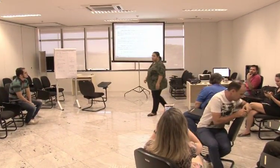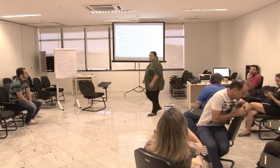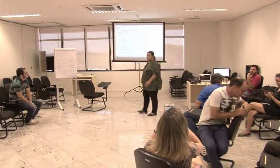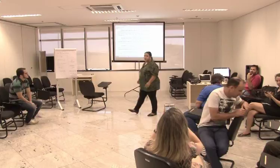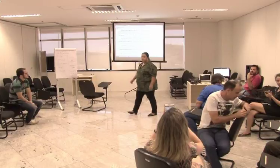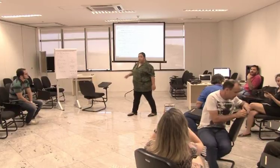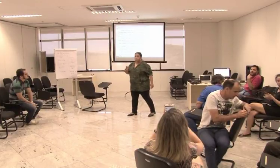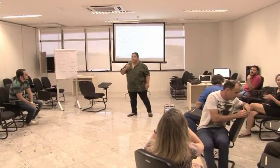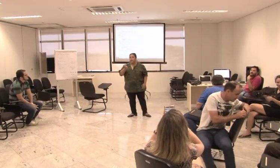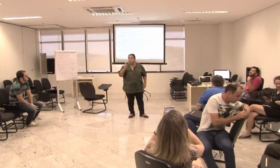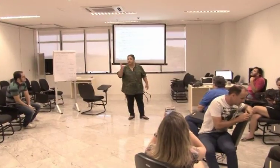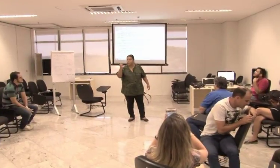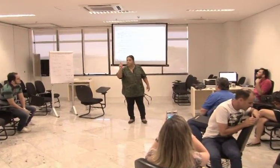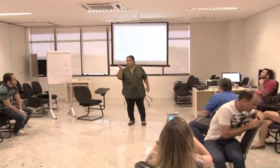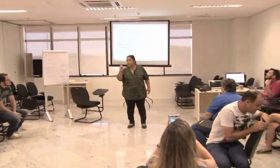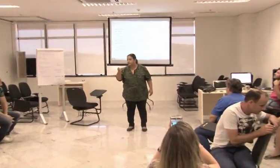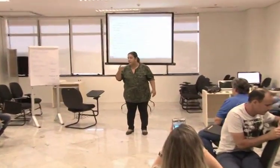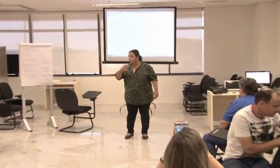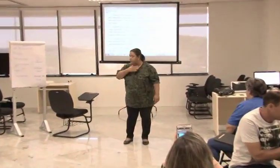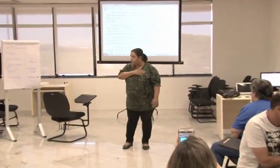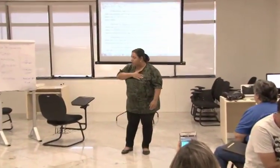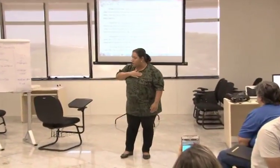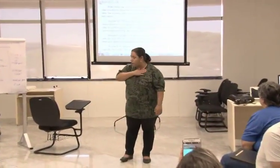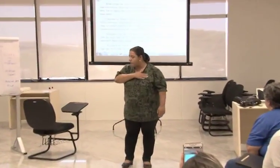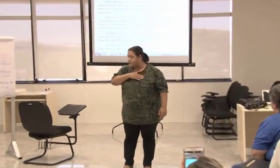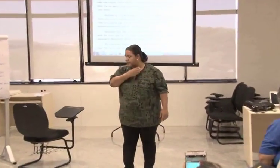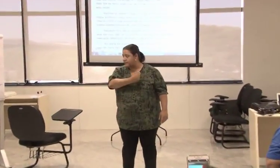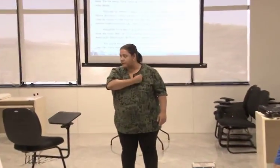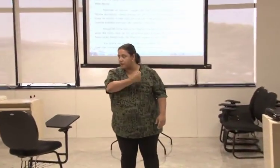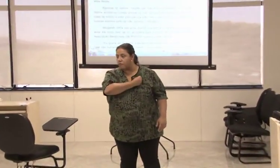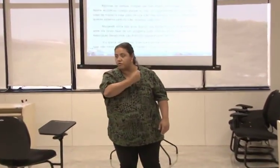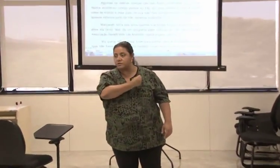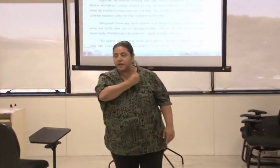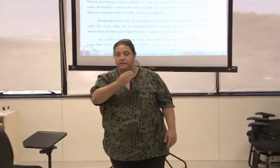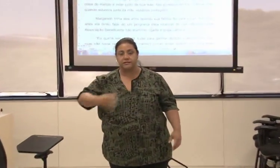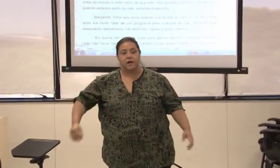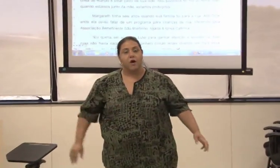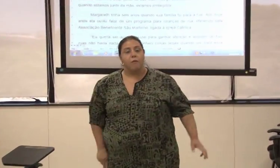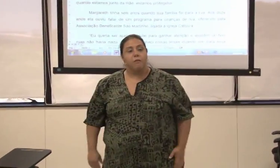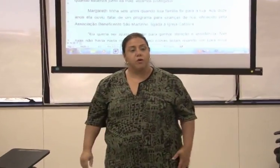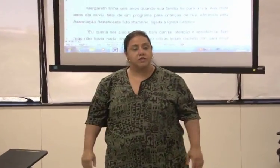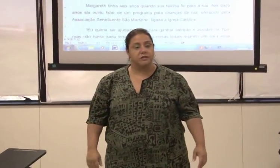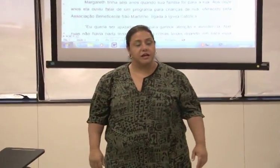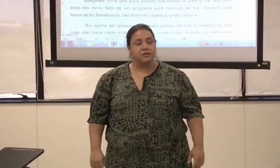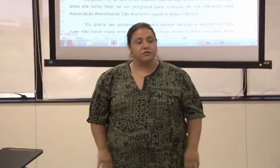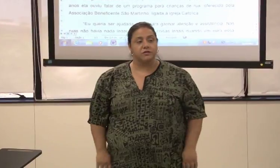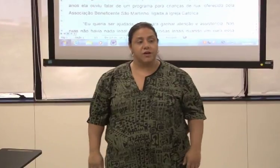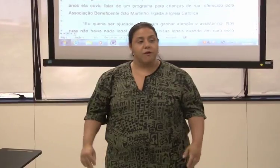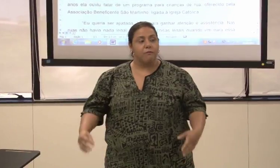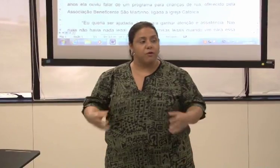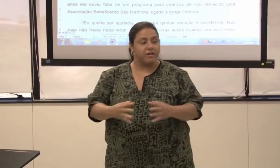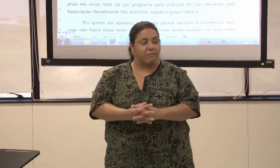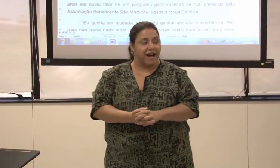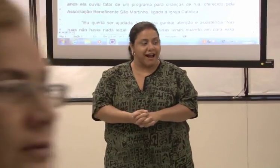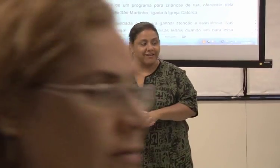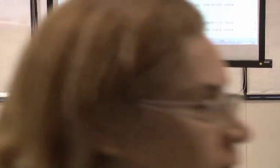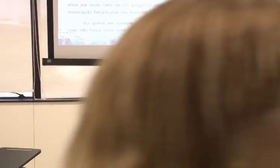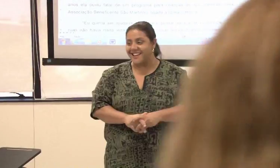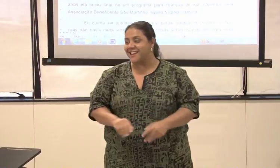Meninos, como sempre, um prazer estar aqui com vocês. Bom descanso, bom trabalho. E não